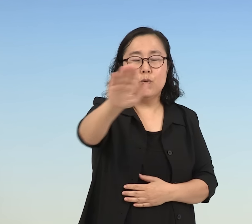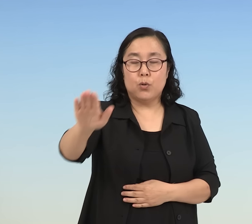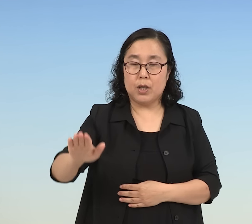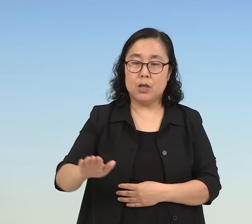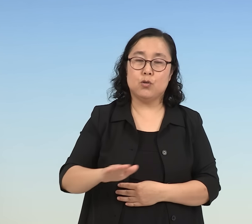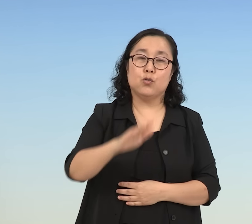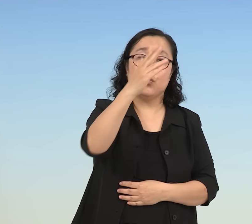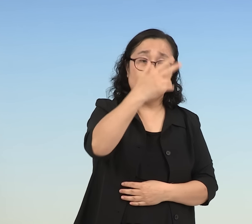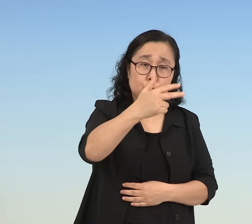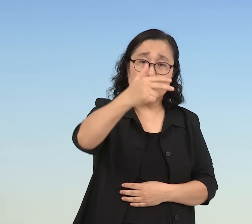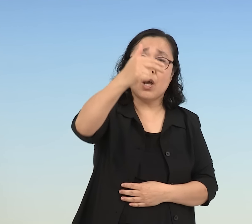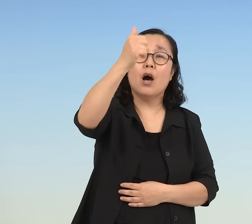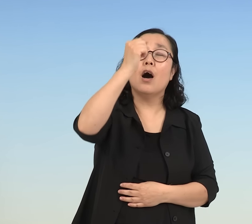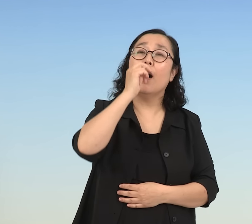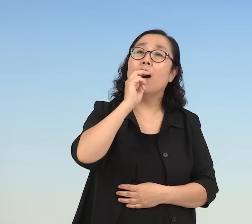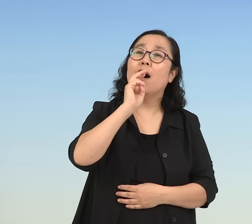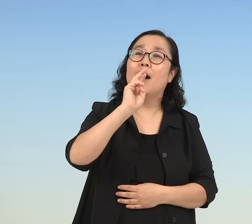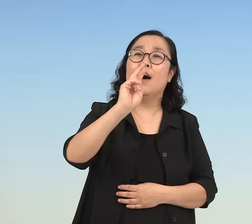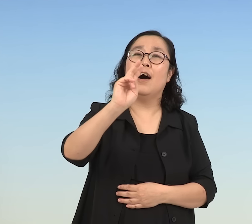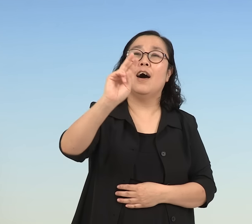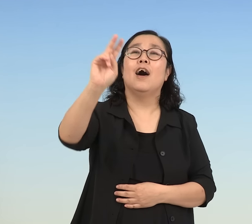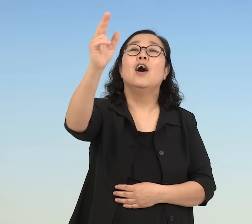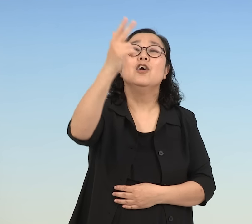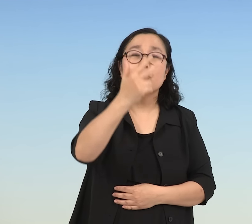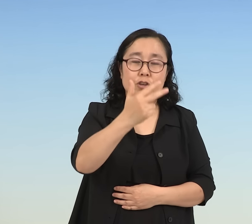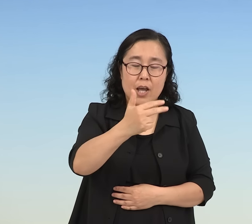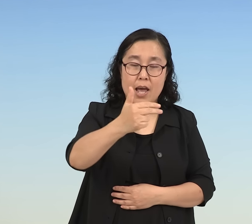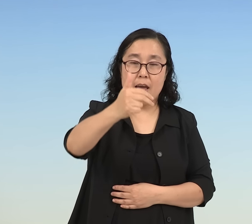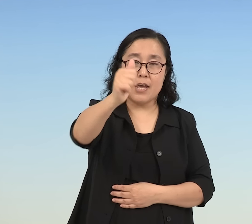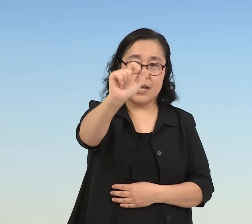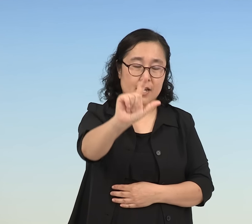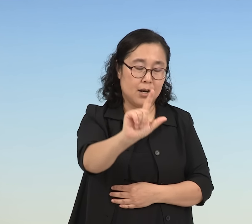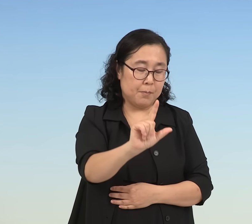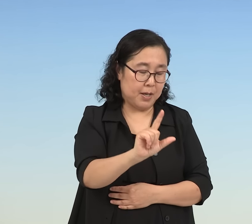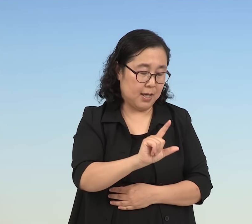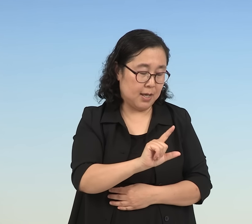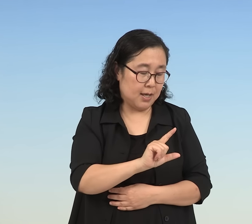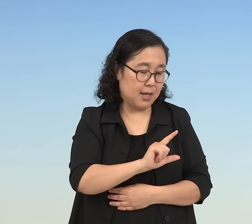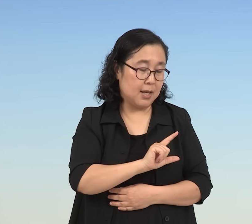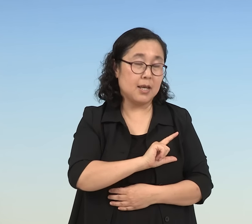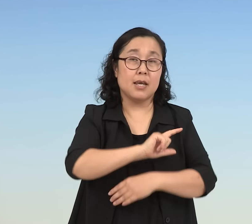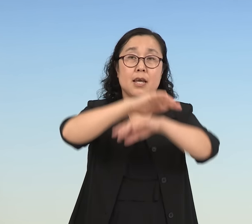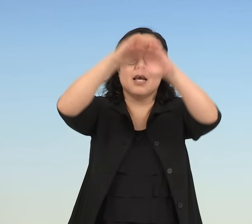여호와 우리 주여, 주의 이름이 온 땅에